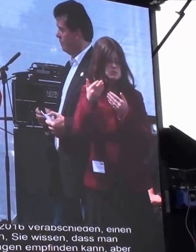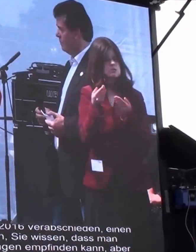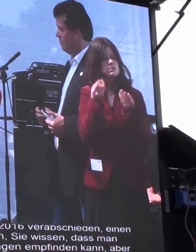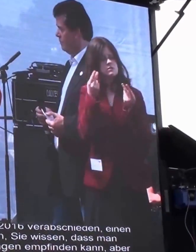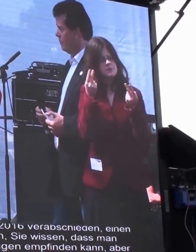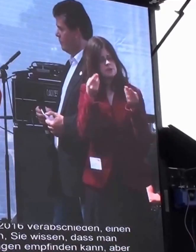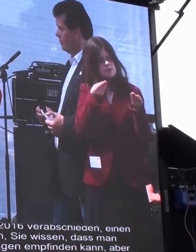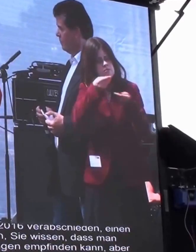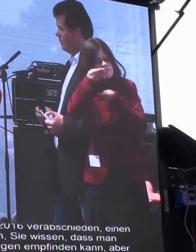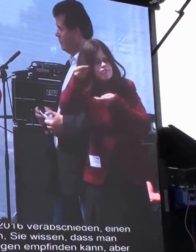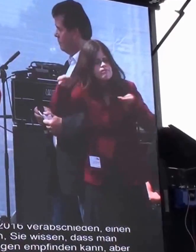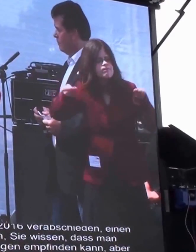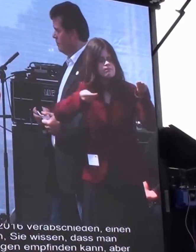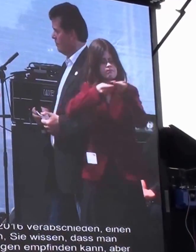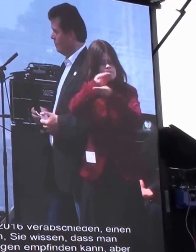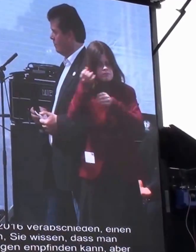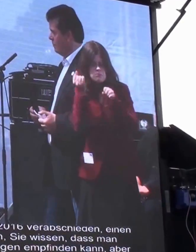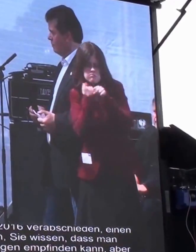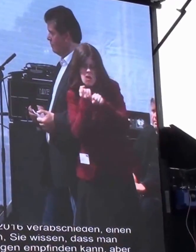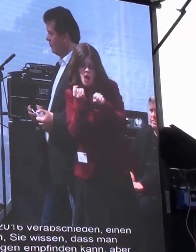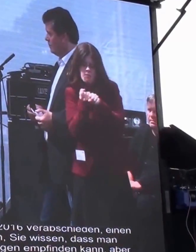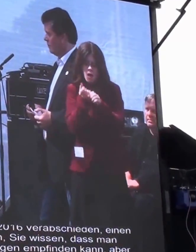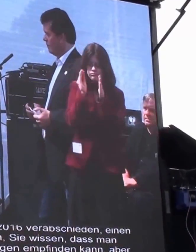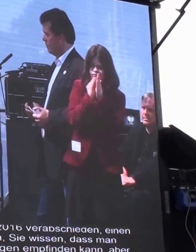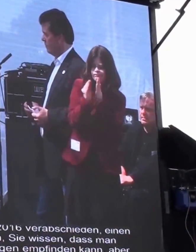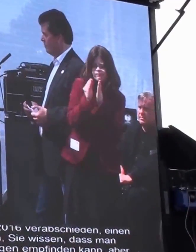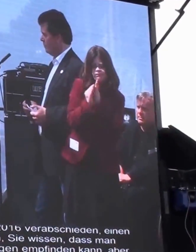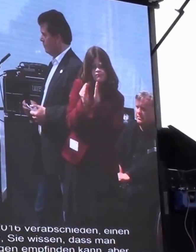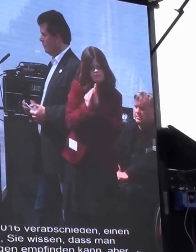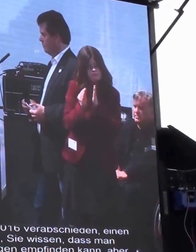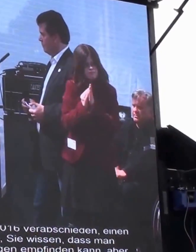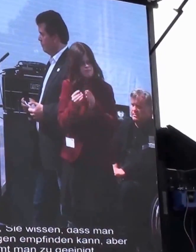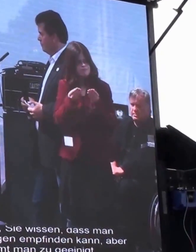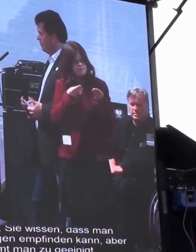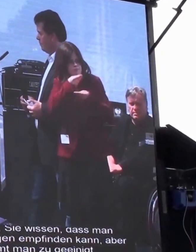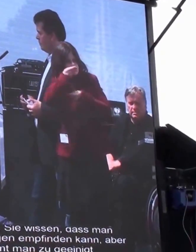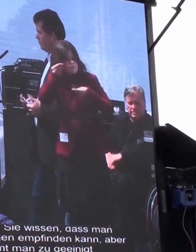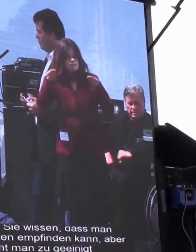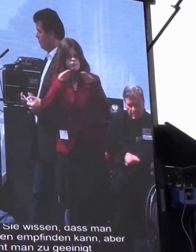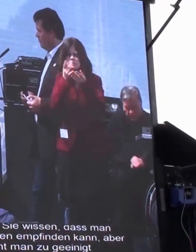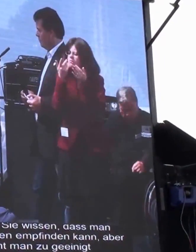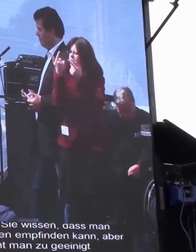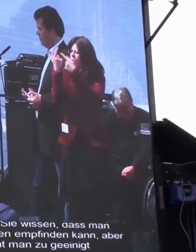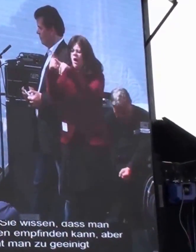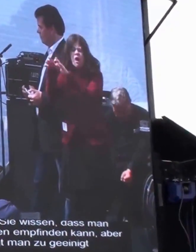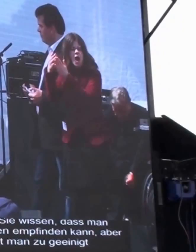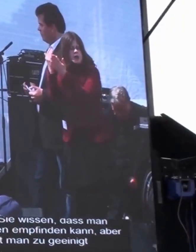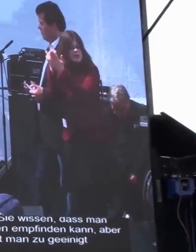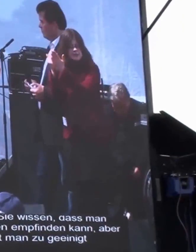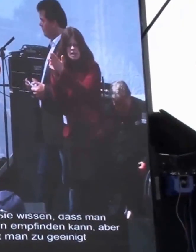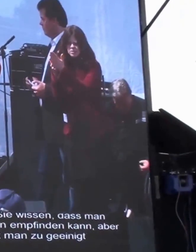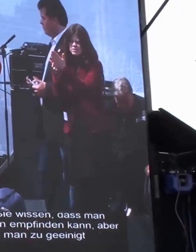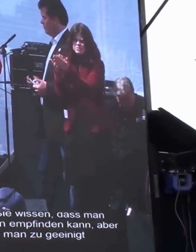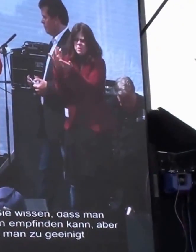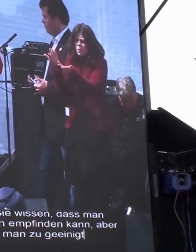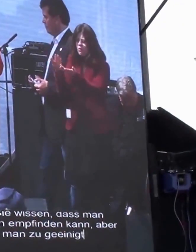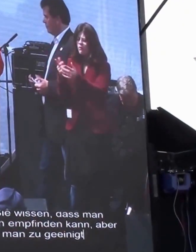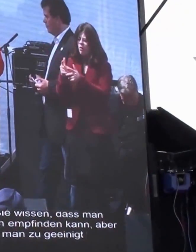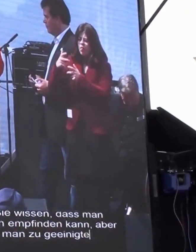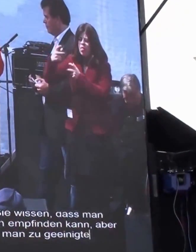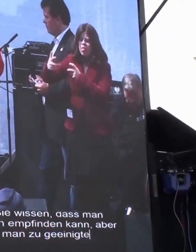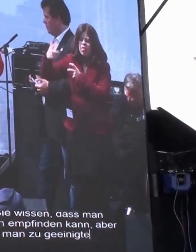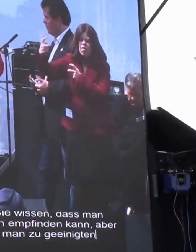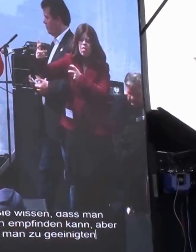diese Erarbeitung bringen. Und ich will mal sagen, wenn ich mir angucke, wie andere Gesetze gemacht werden, dann wollen wir gerade nicht